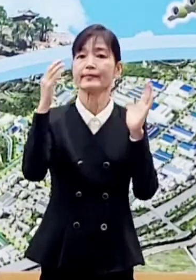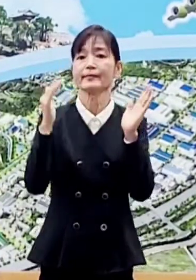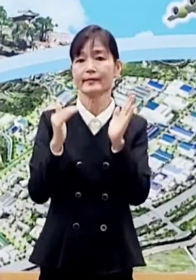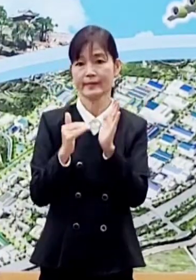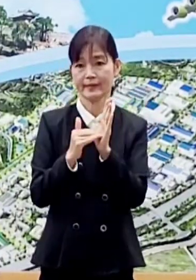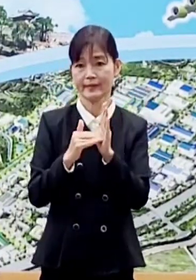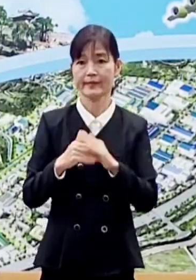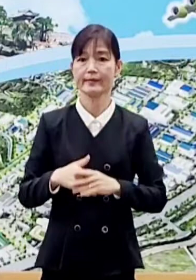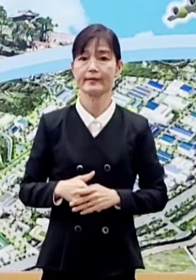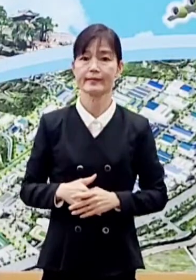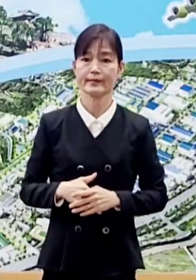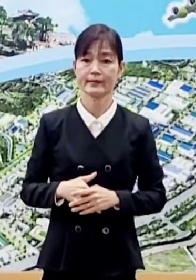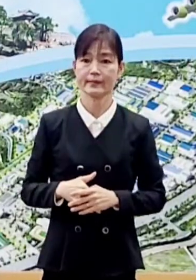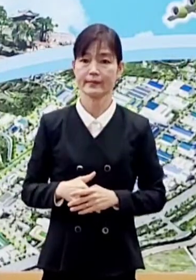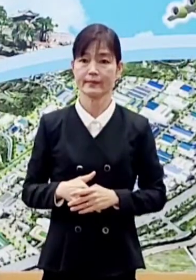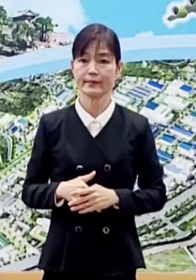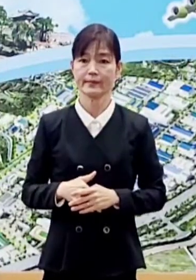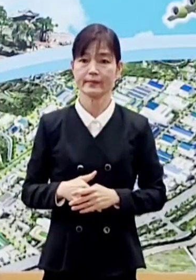실시하였습니다.